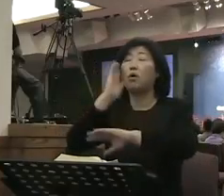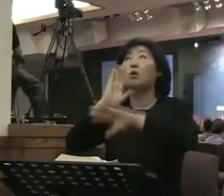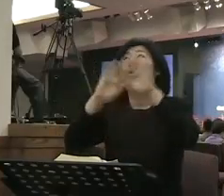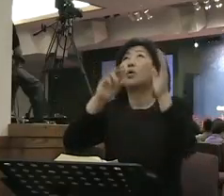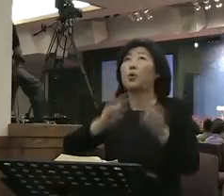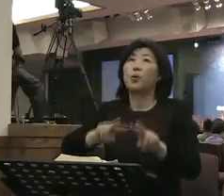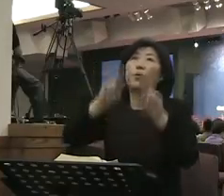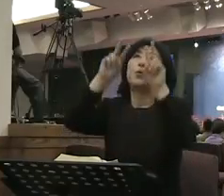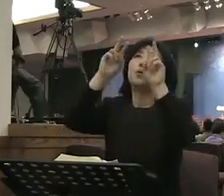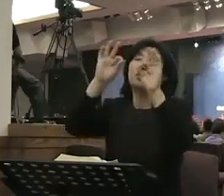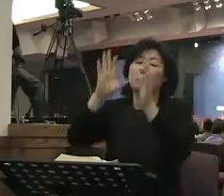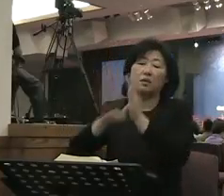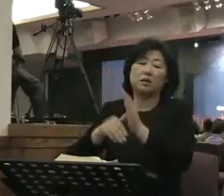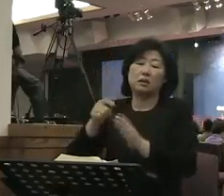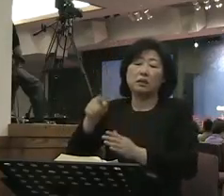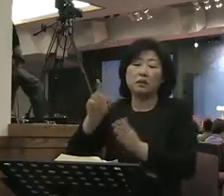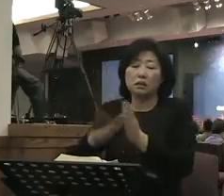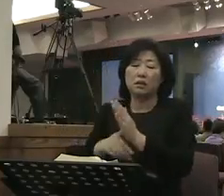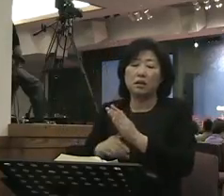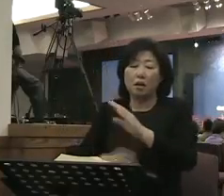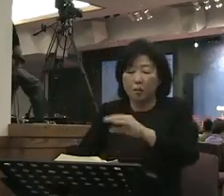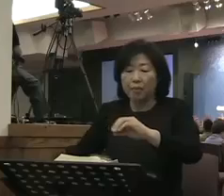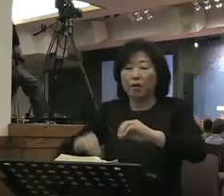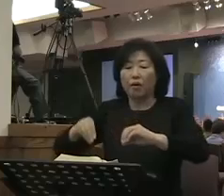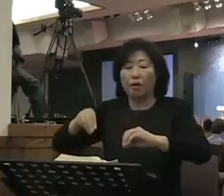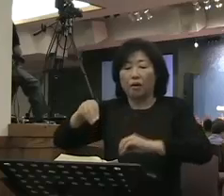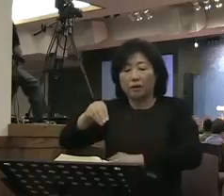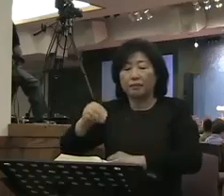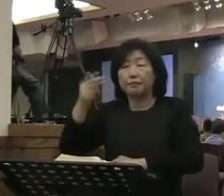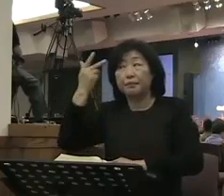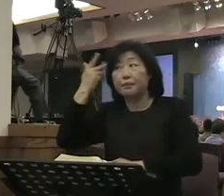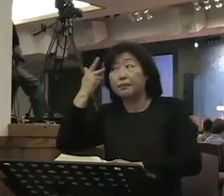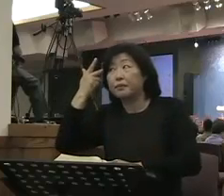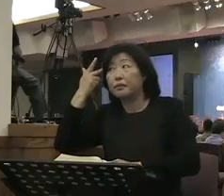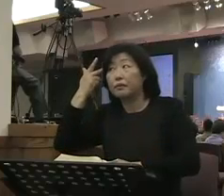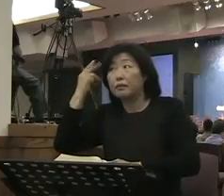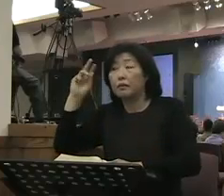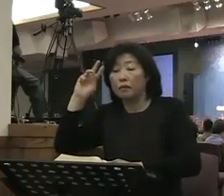보았을 때 그때야 비로소 그의 정신이 되돌아왔는데,